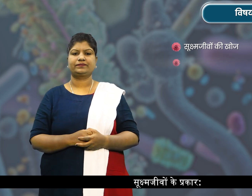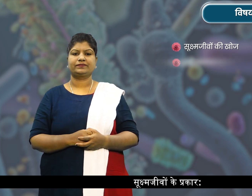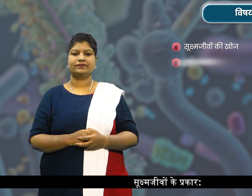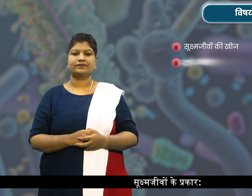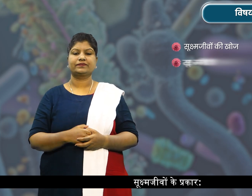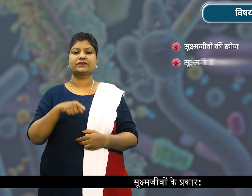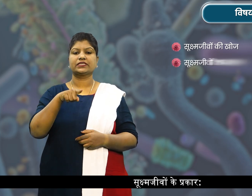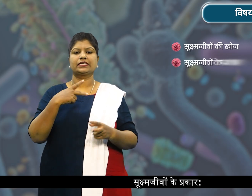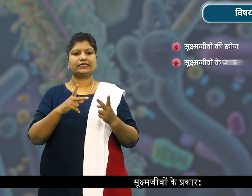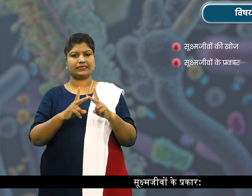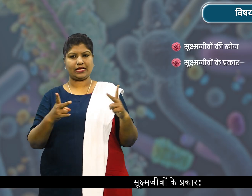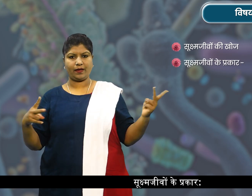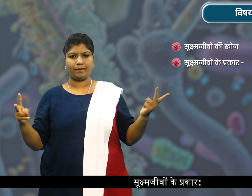सूक्ष्म जीवों के प्रकार,